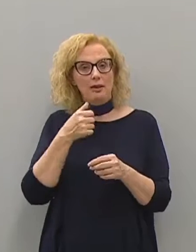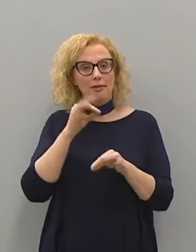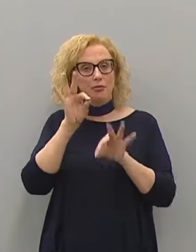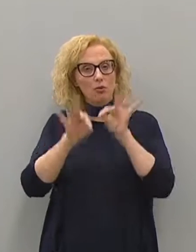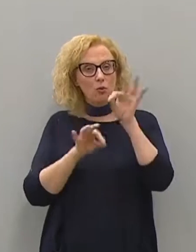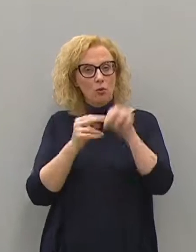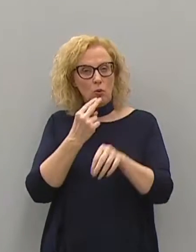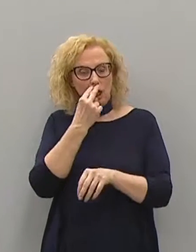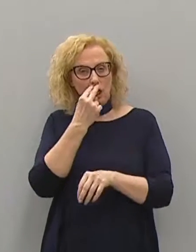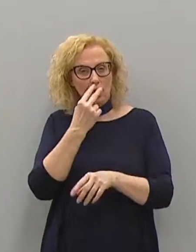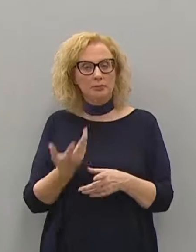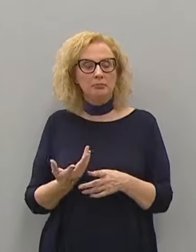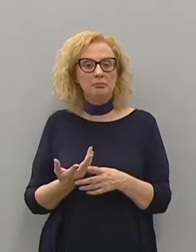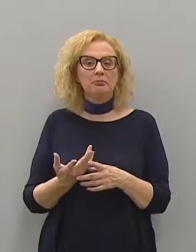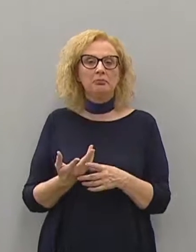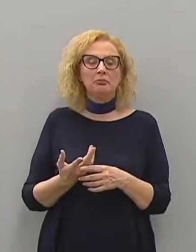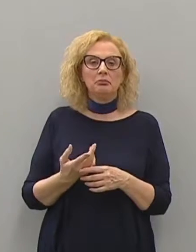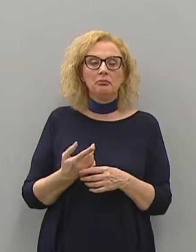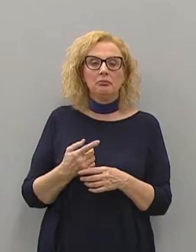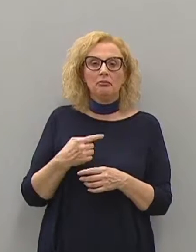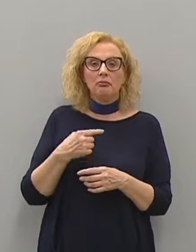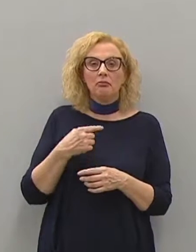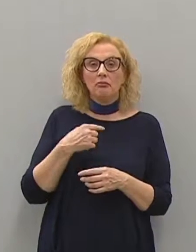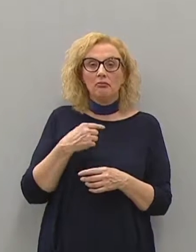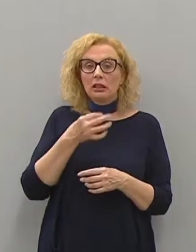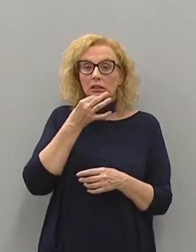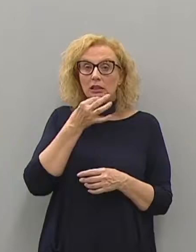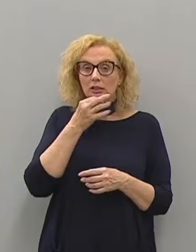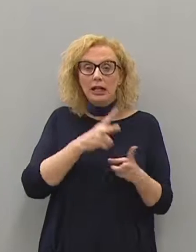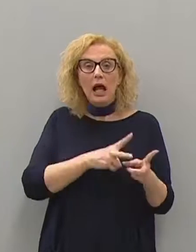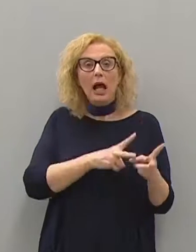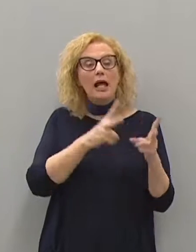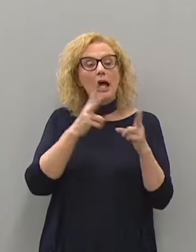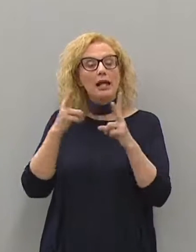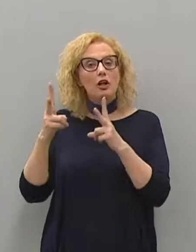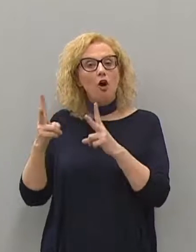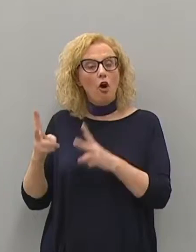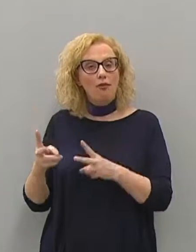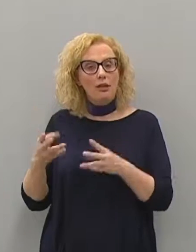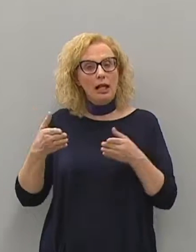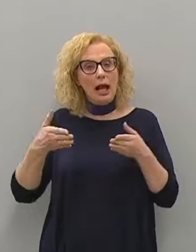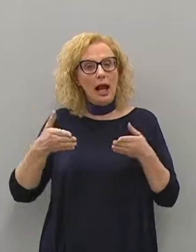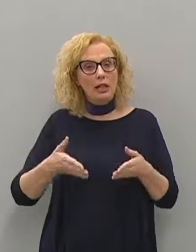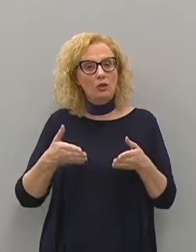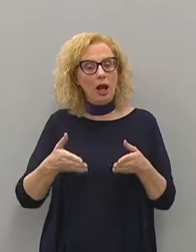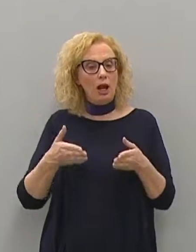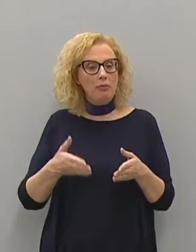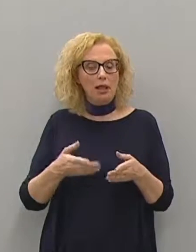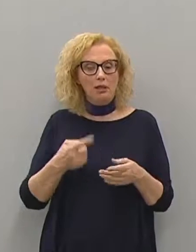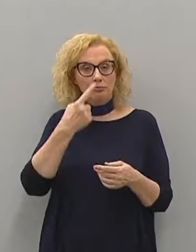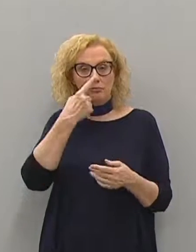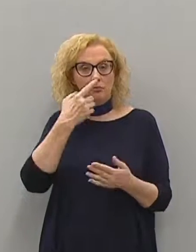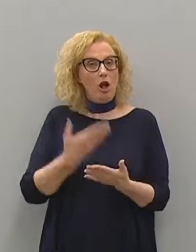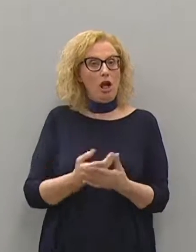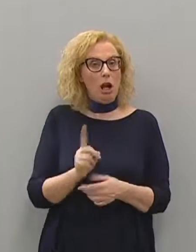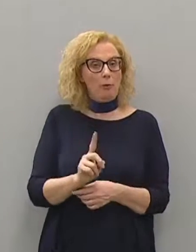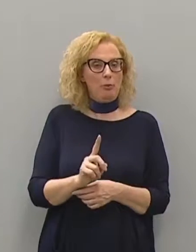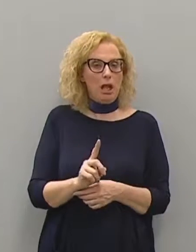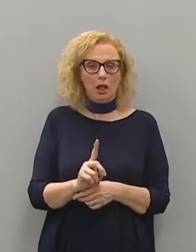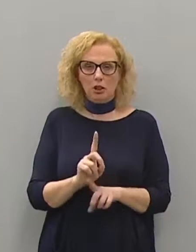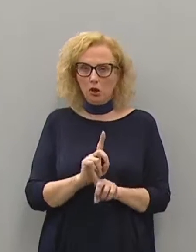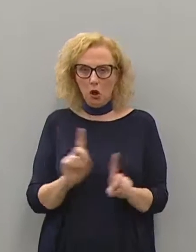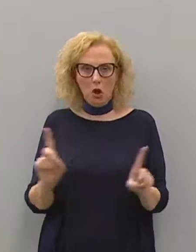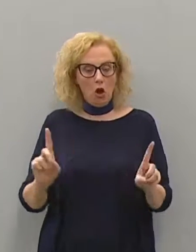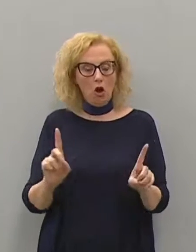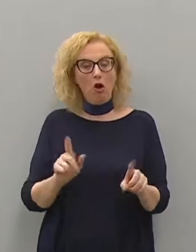quindi non direi proprio che i nostri ricoveri in ospedale e attualmente siano inappropriati i ricoveri cambiava